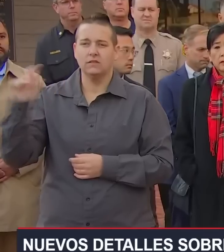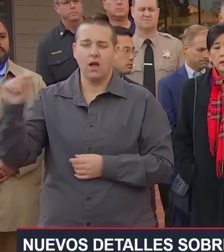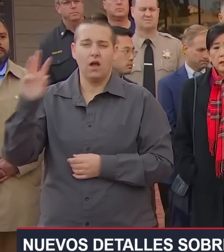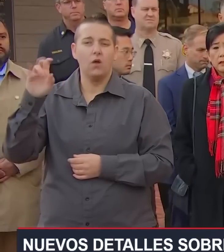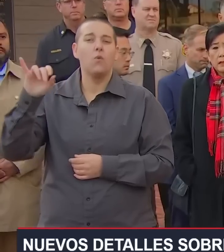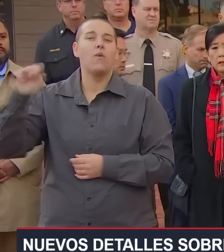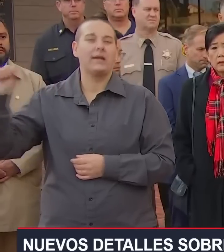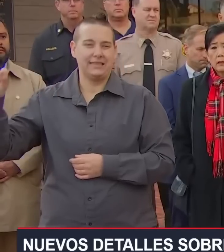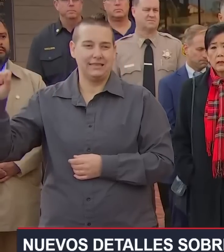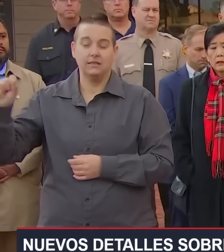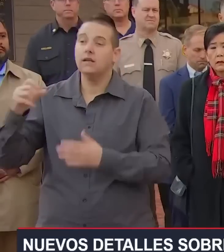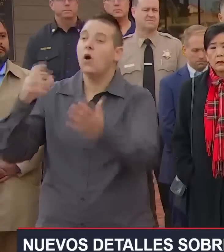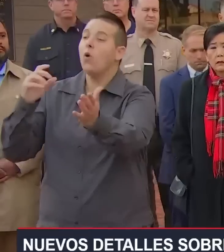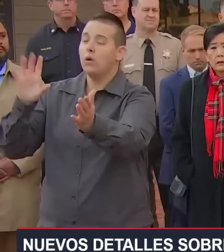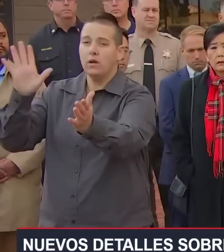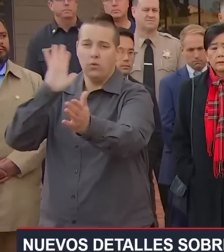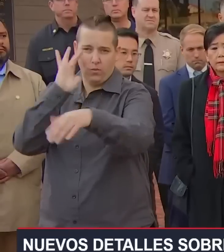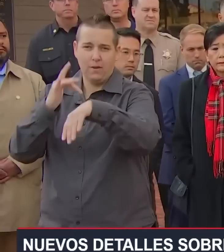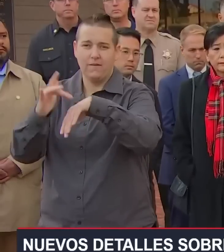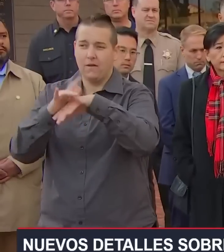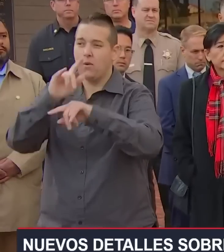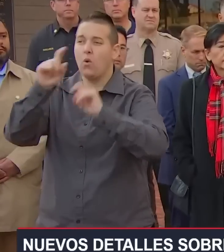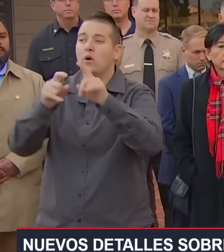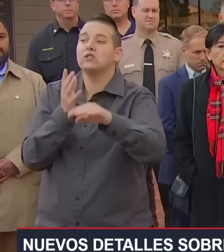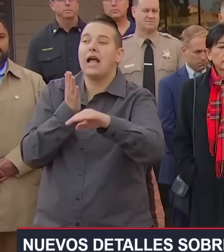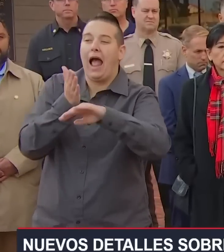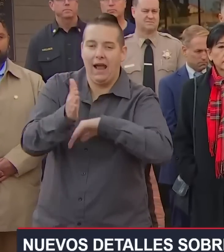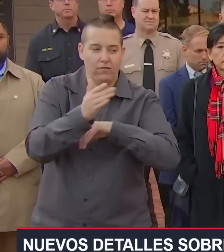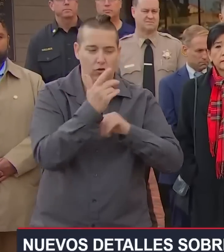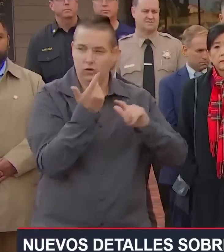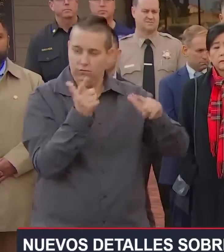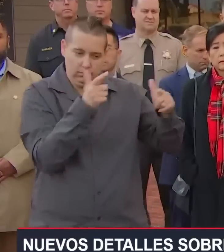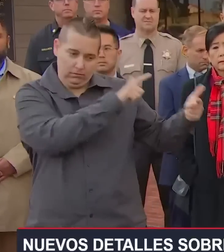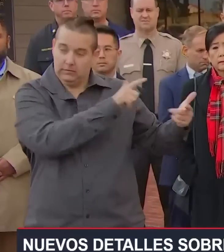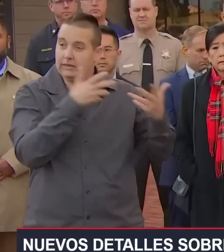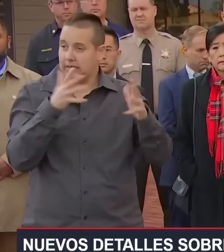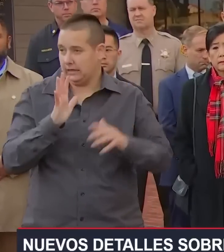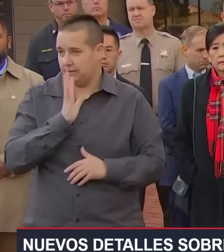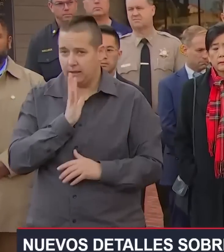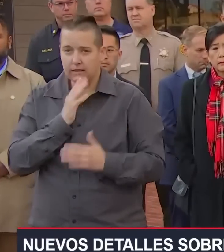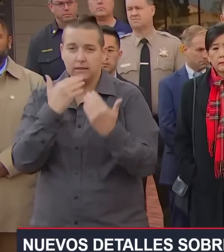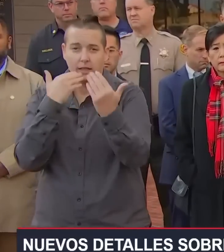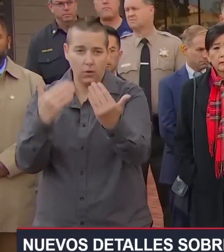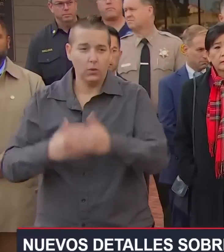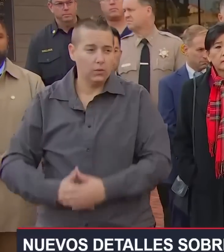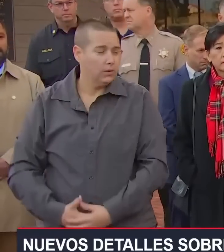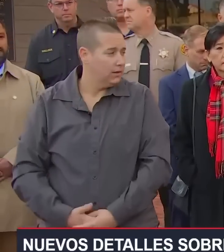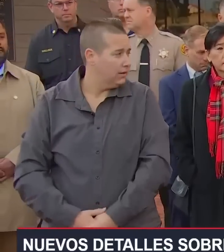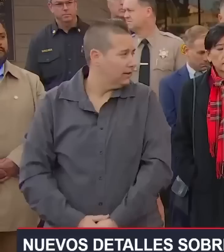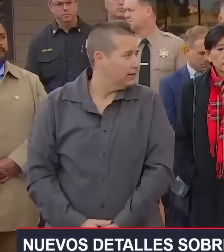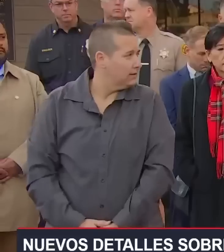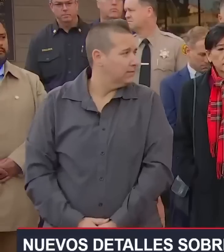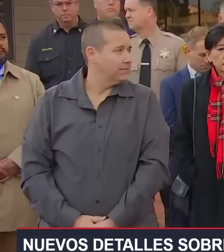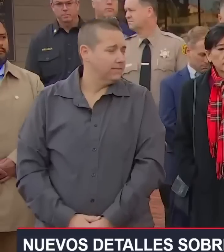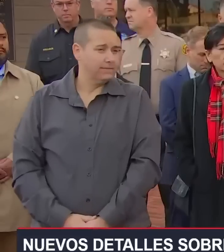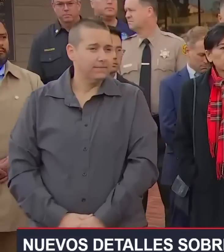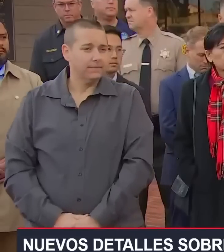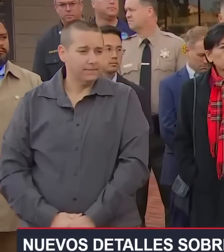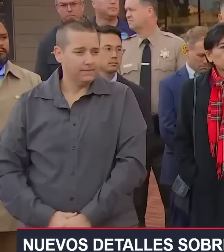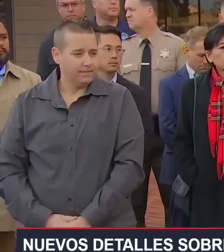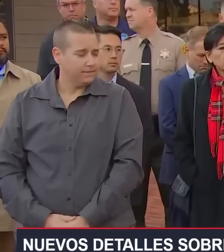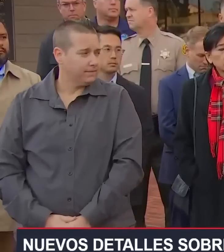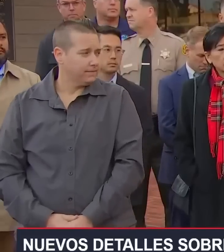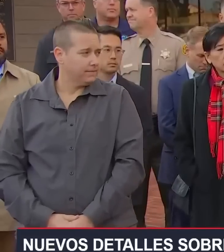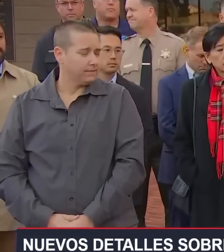Park Scott wise y después que todos estaremos a su disposición